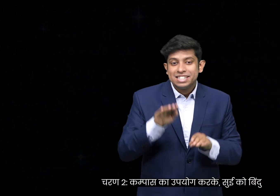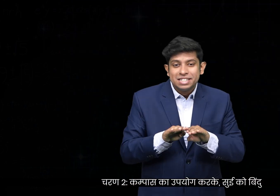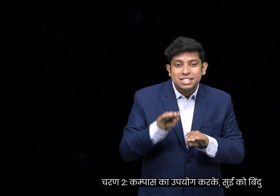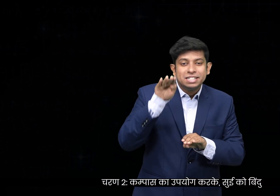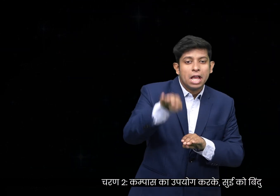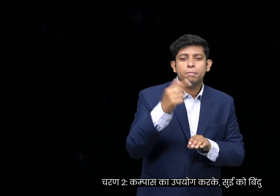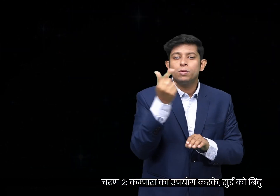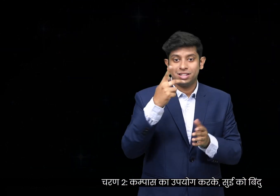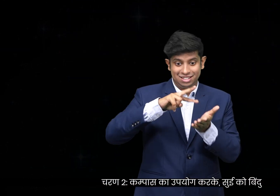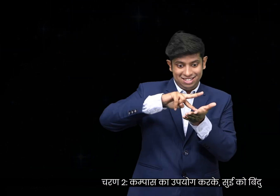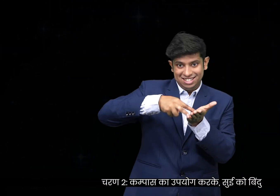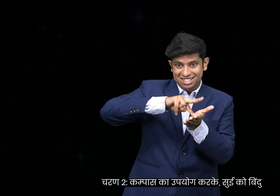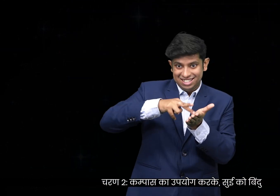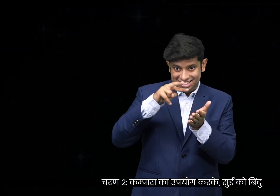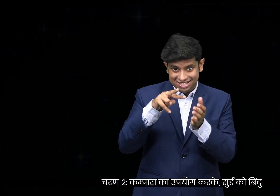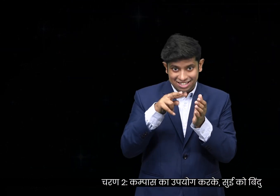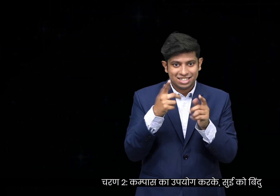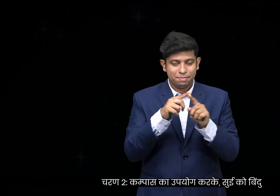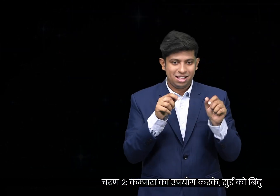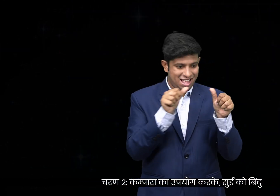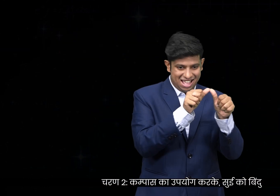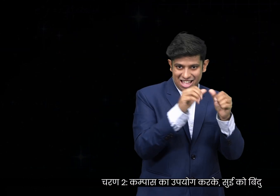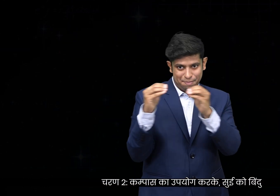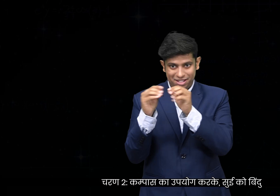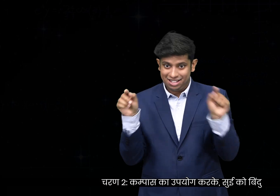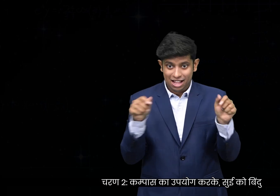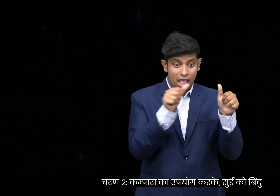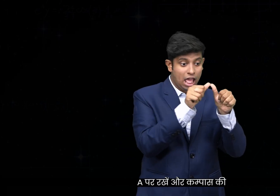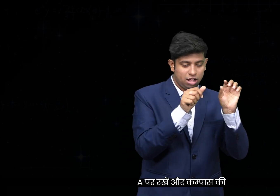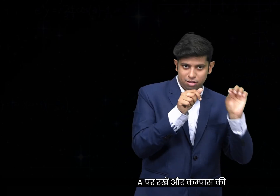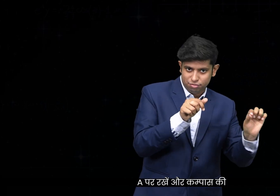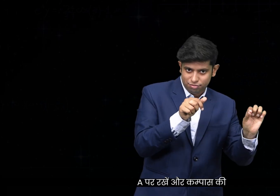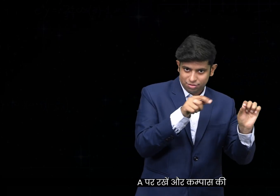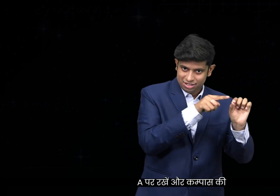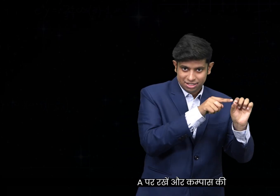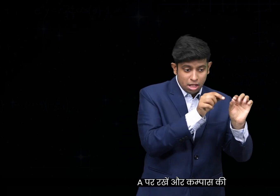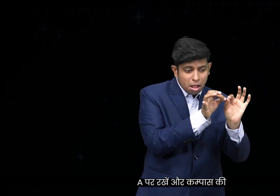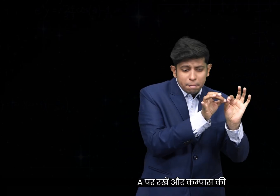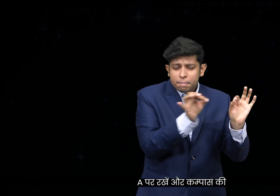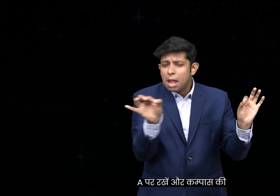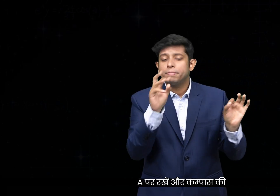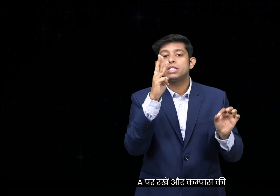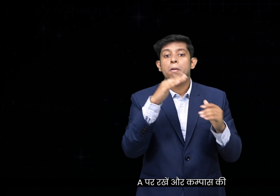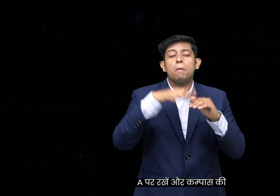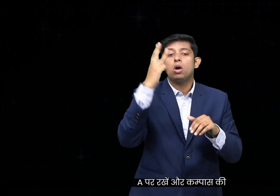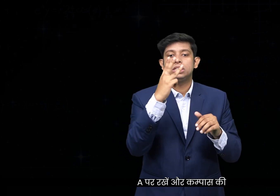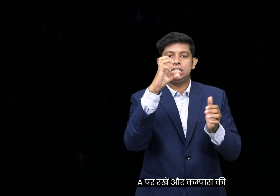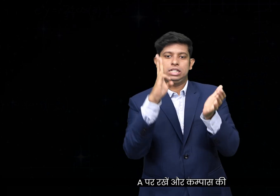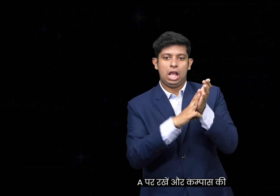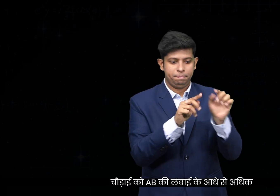चरण 2, कंपास का उपयोग करके सुई को बिंदु A पर रखें और कंपास की चौड़ाई